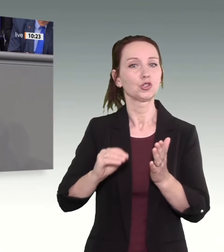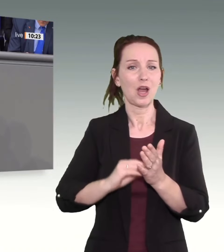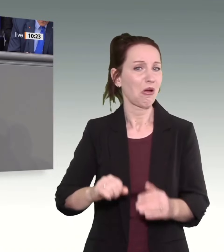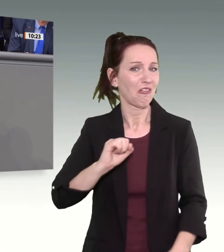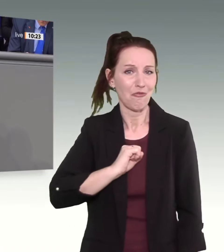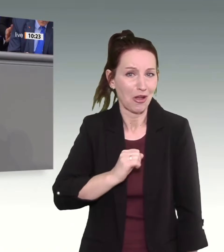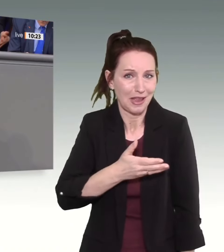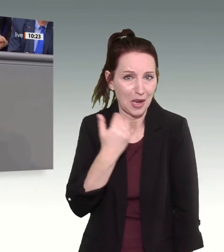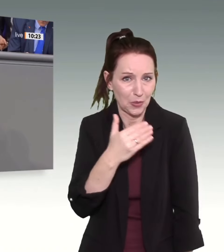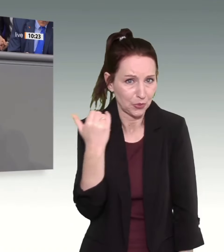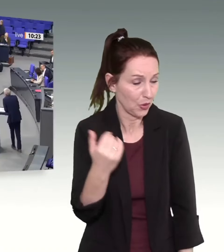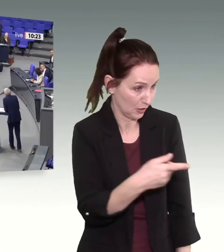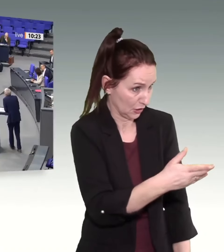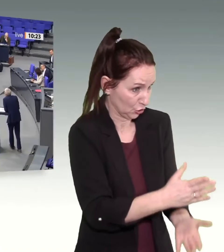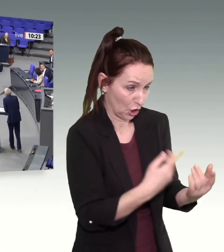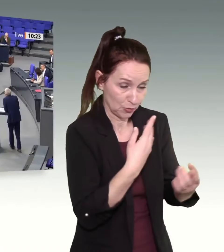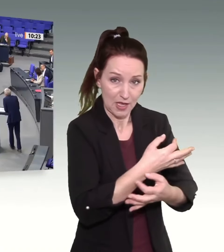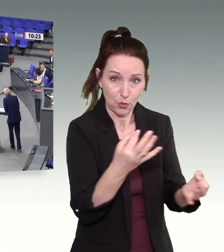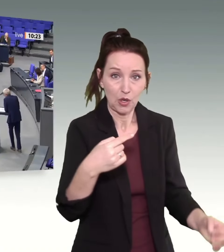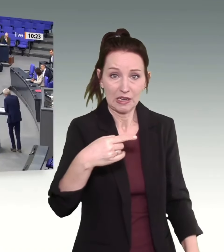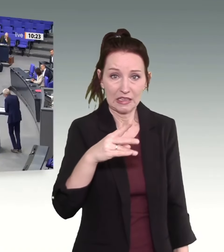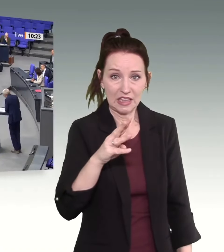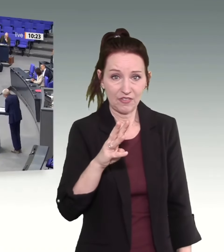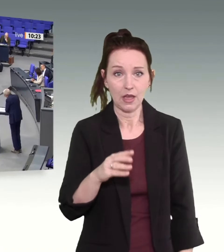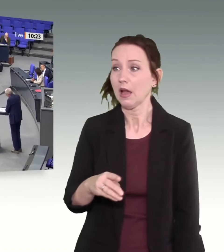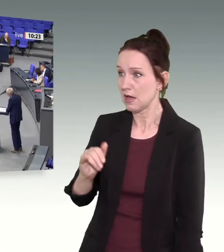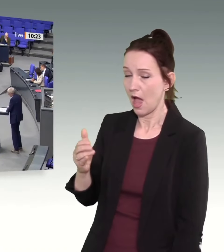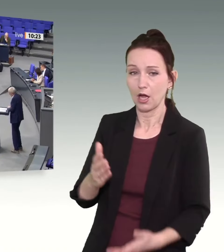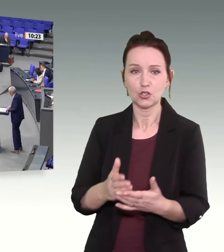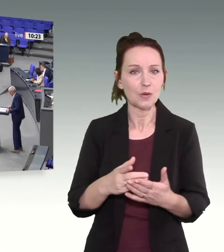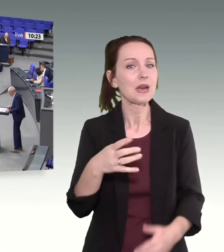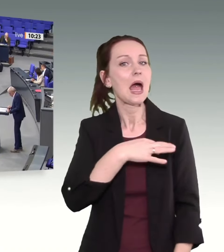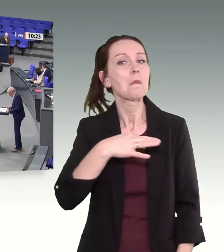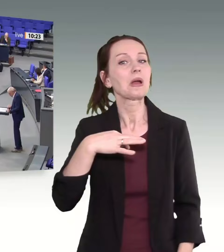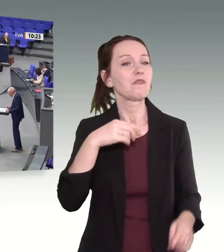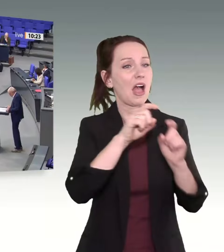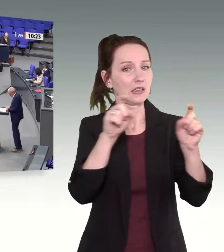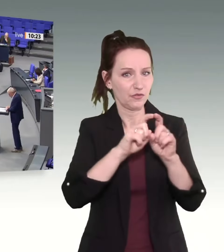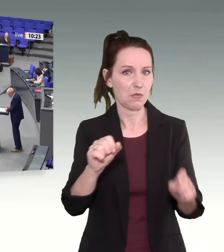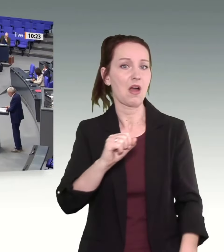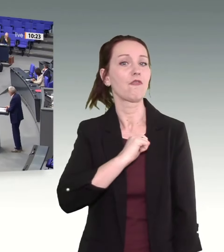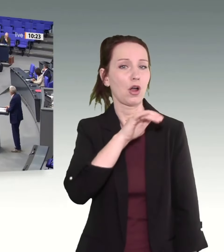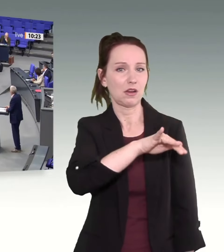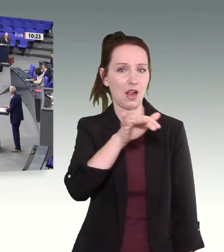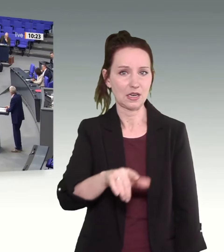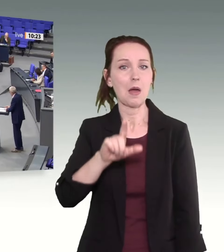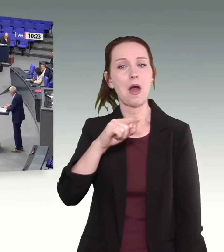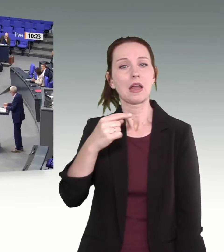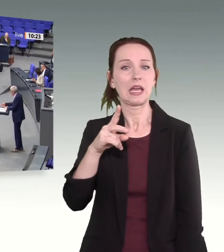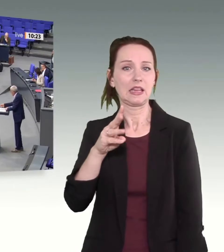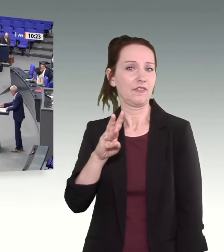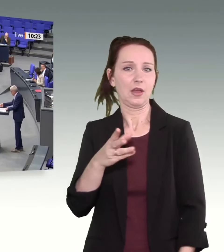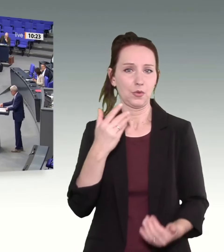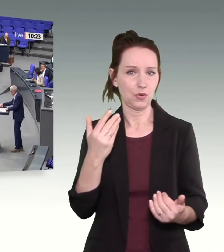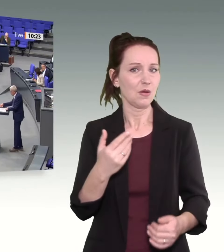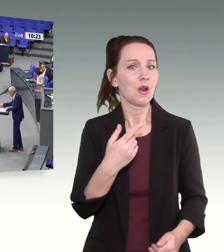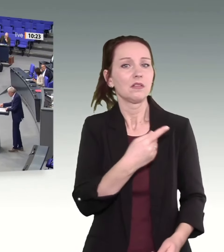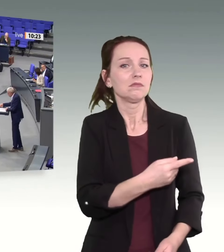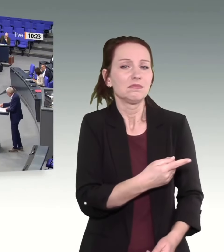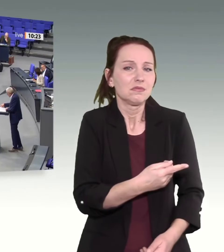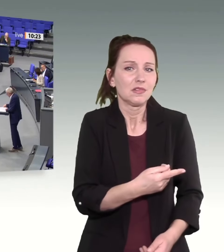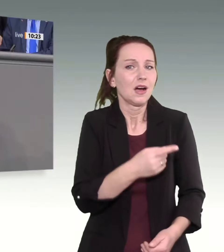GdW gesprochen. Die privatwirtschaftlichen Unternehmen haben etwas davon. Das ist doch überhaupt gar keine Frage. Sie sind einfach nur Produzenten